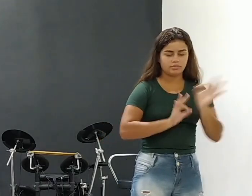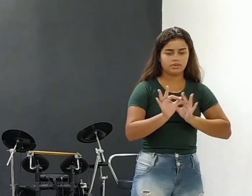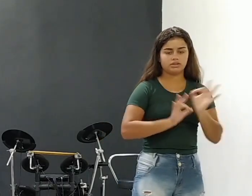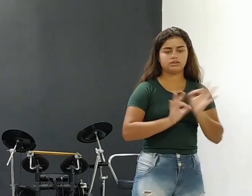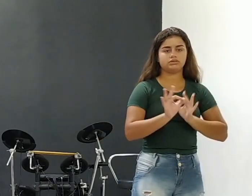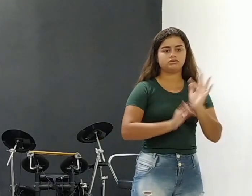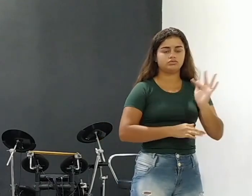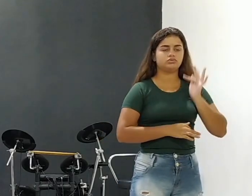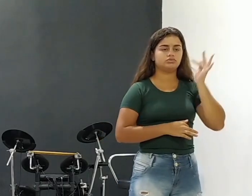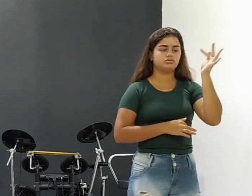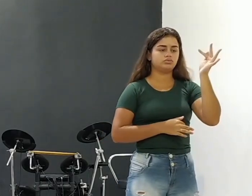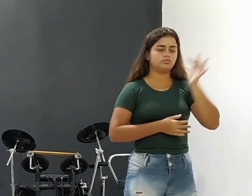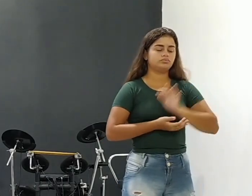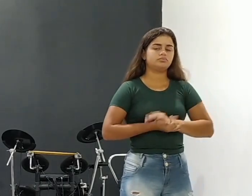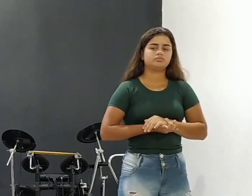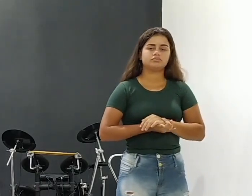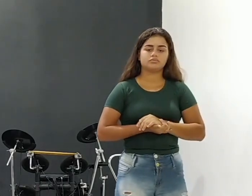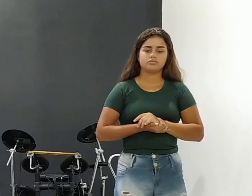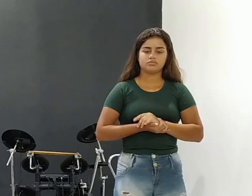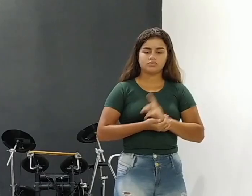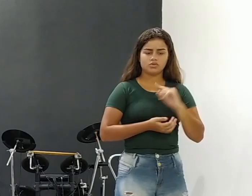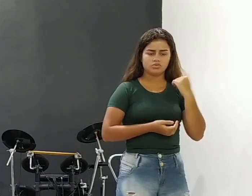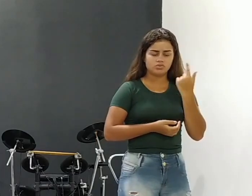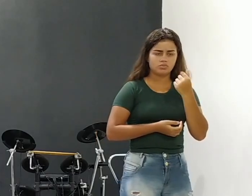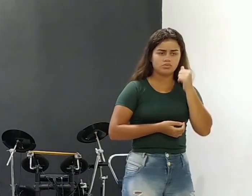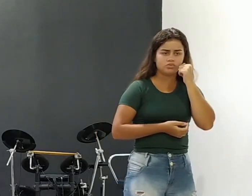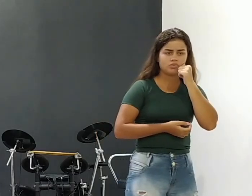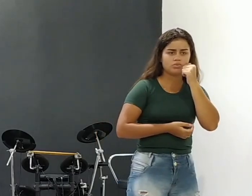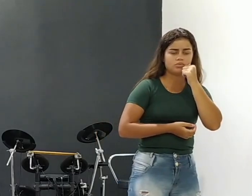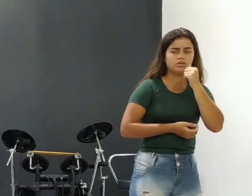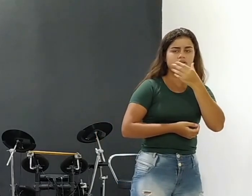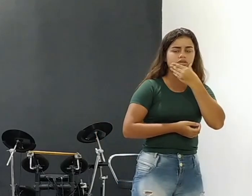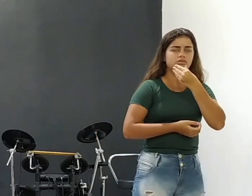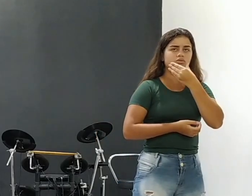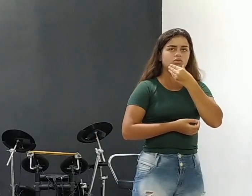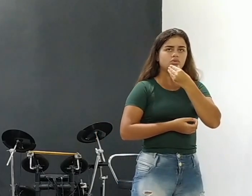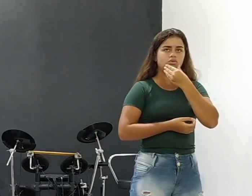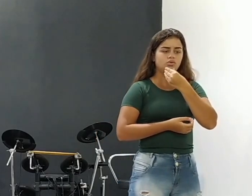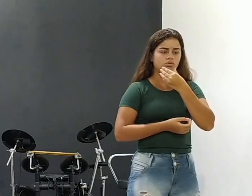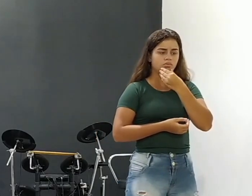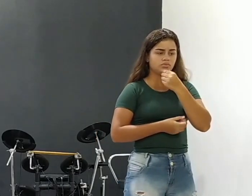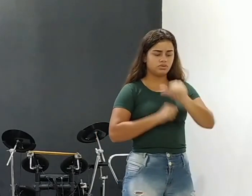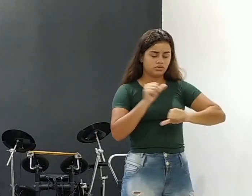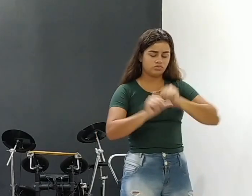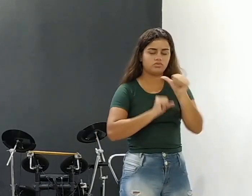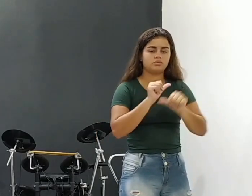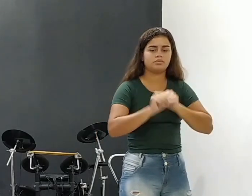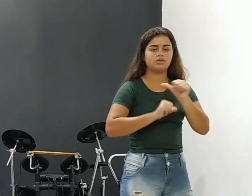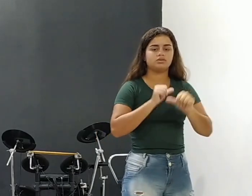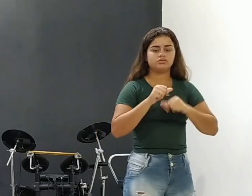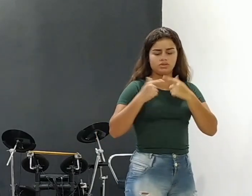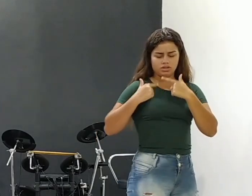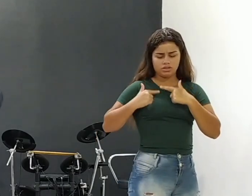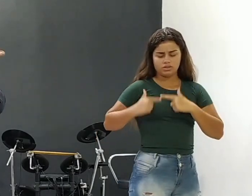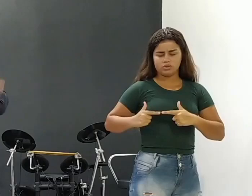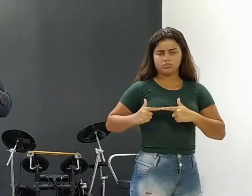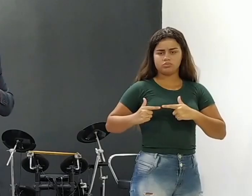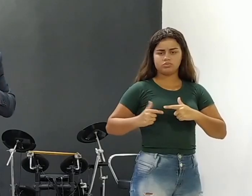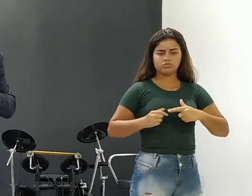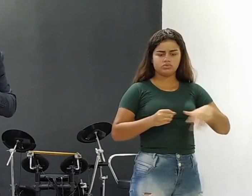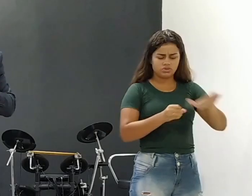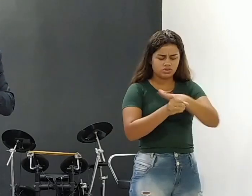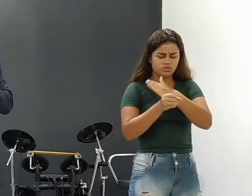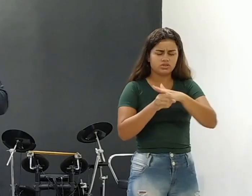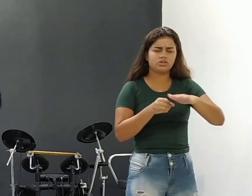para você. Nós somos homens e mulheres de Deus, nós somos lavados e remidos pelo sangue do Cordeiro e cheios do